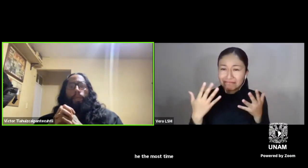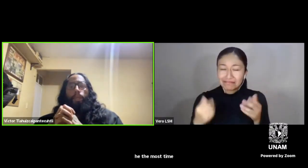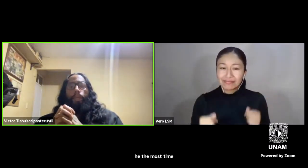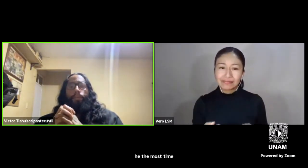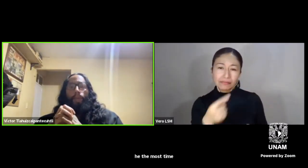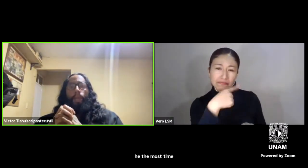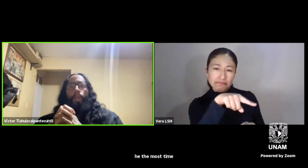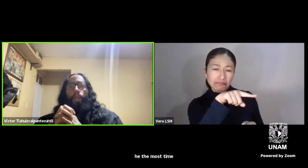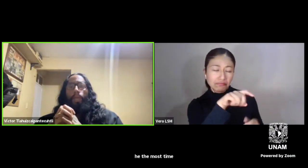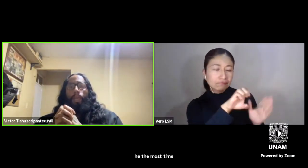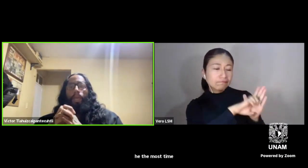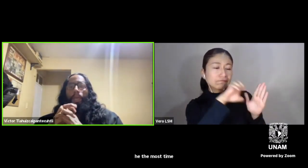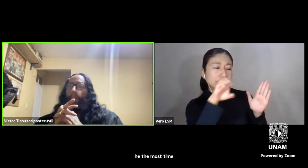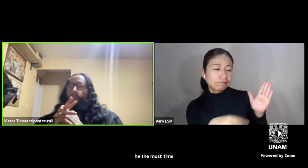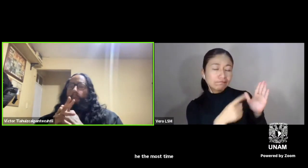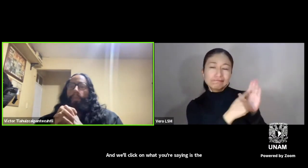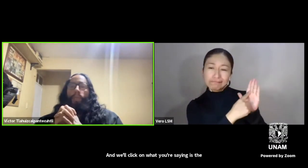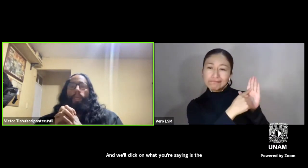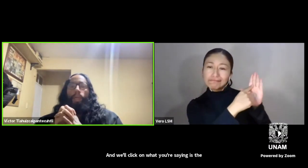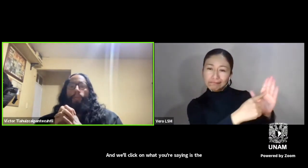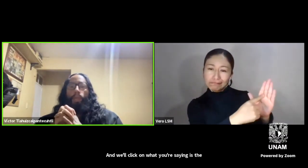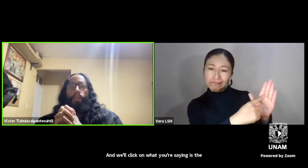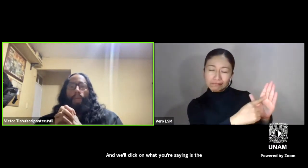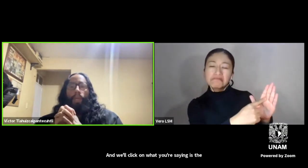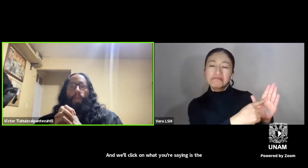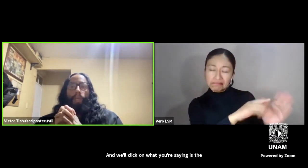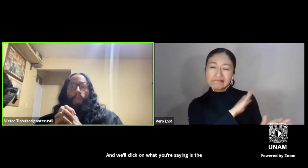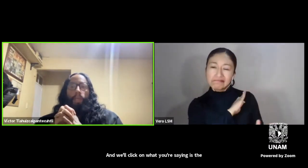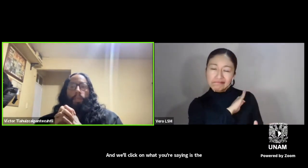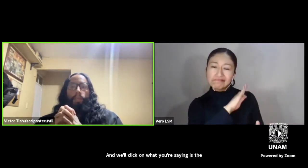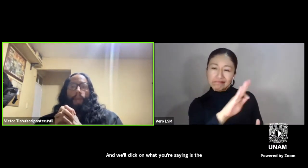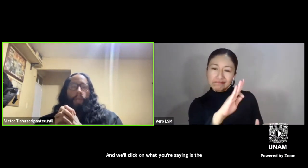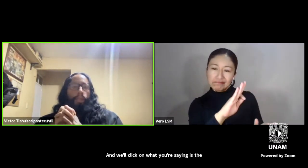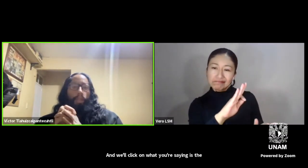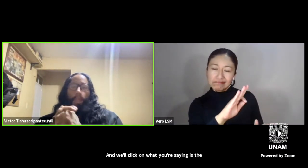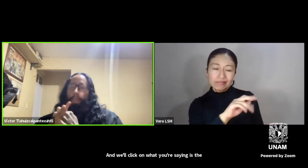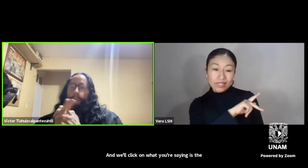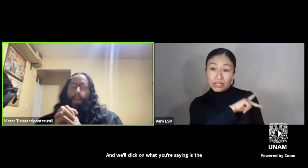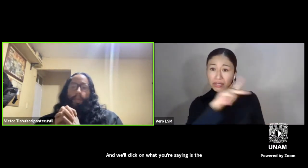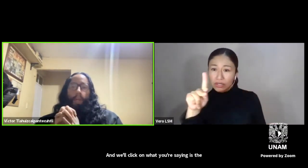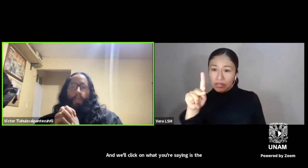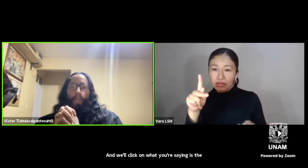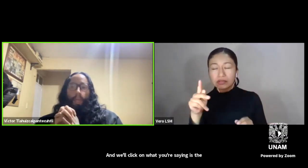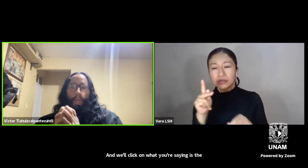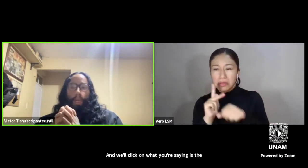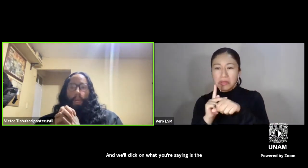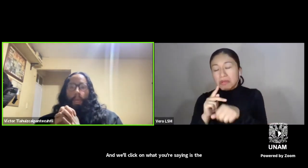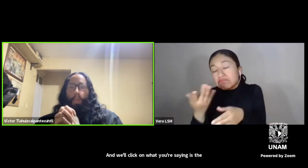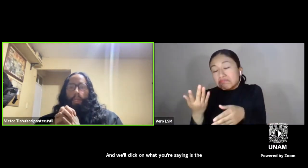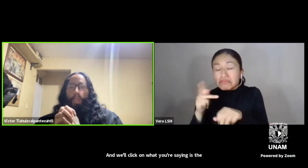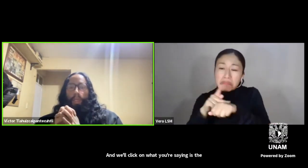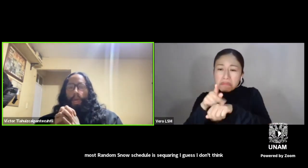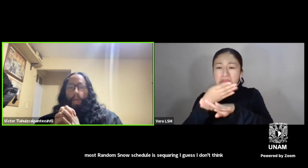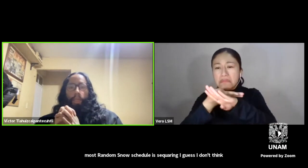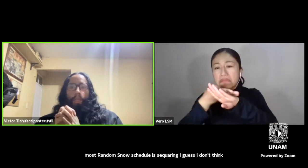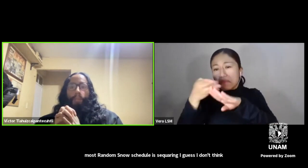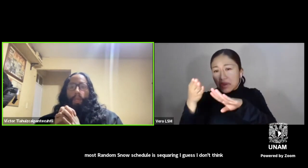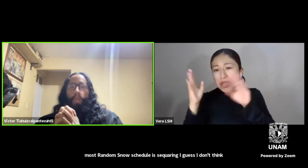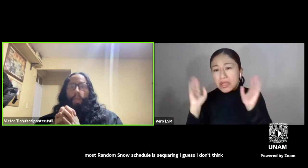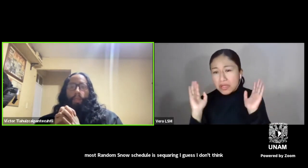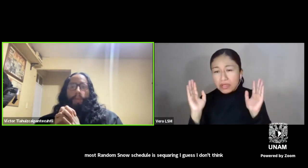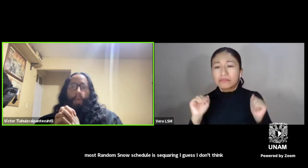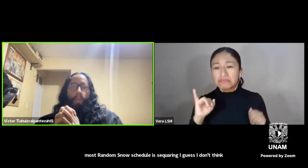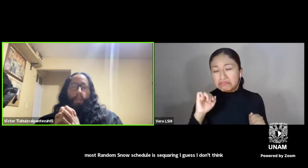demostrándonos que ellos sí pueden. Hay que hacer énfasis que la mayor parte también de ellos son blancos, y me atrevería a decir que occidentales,